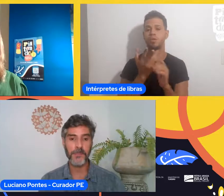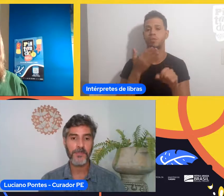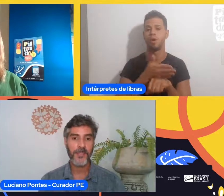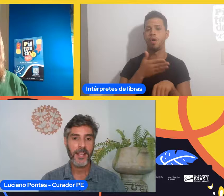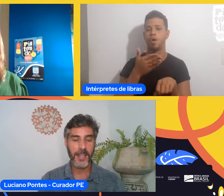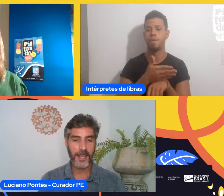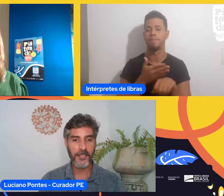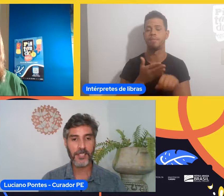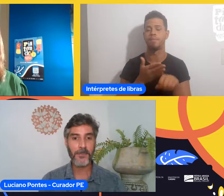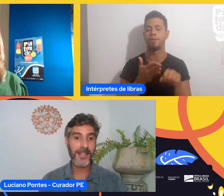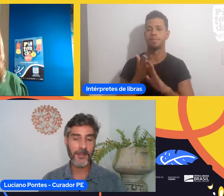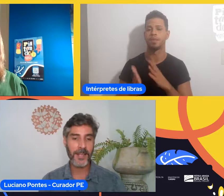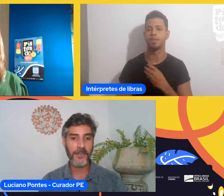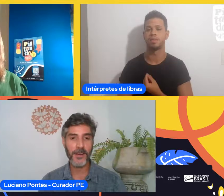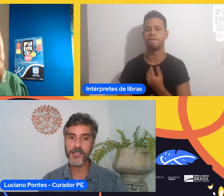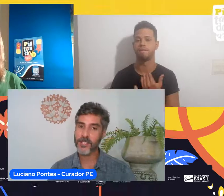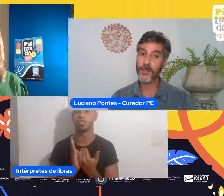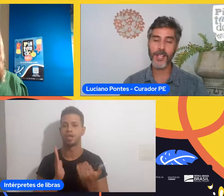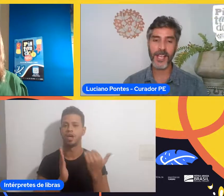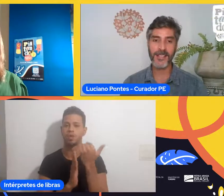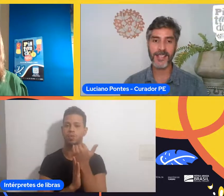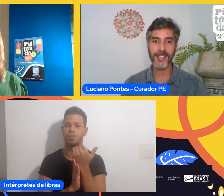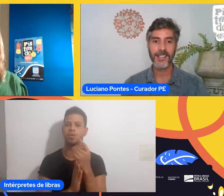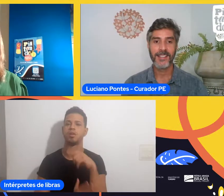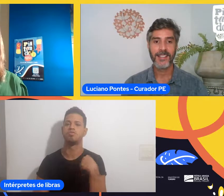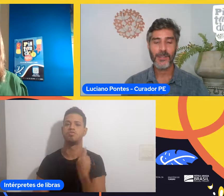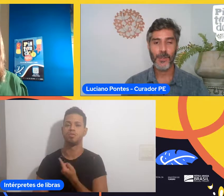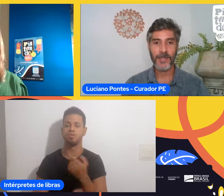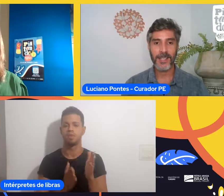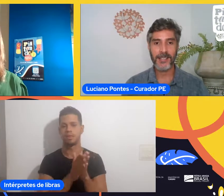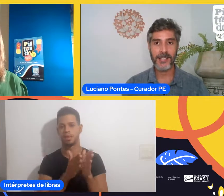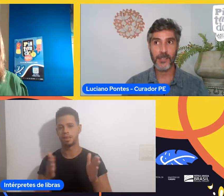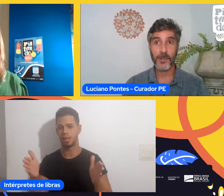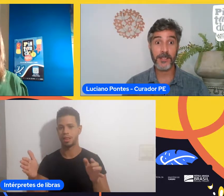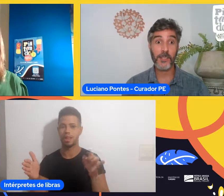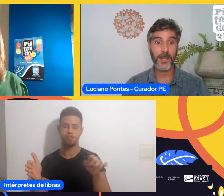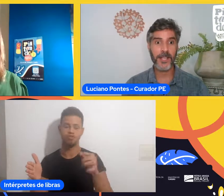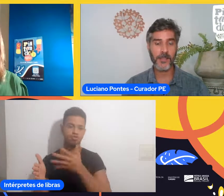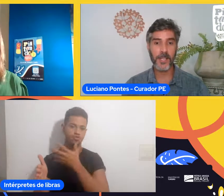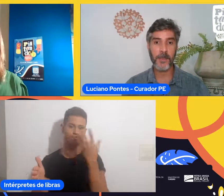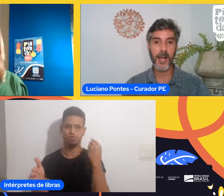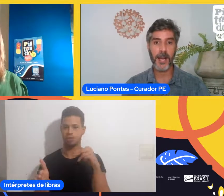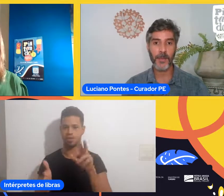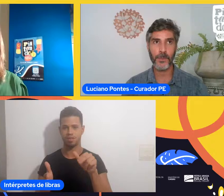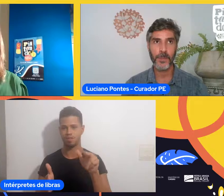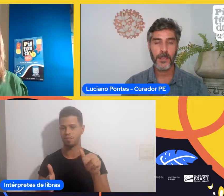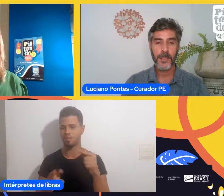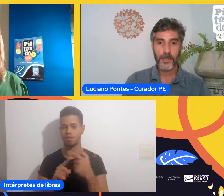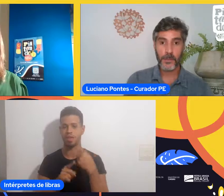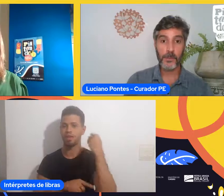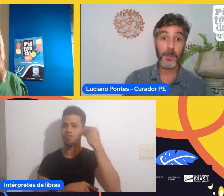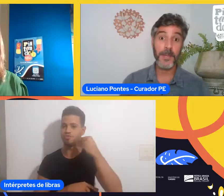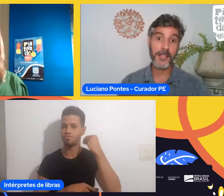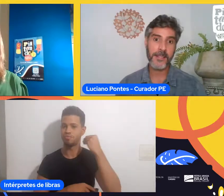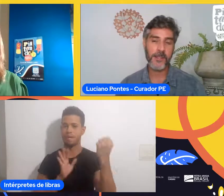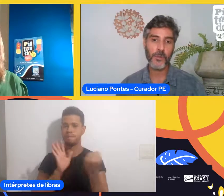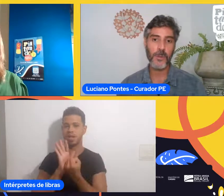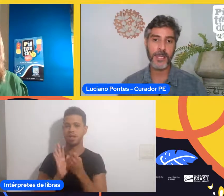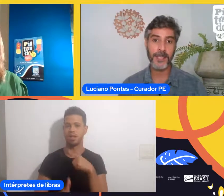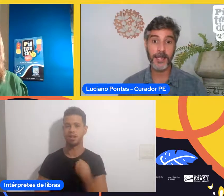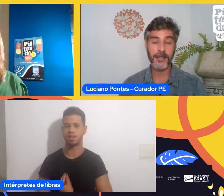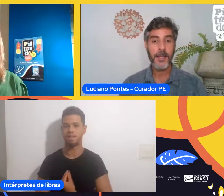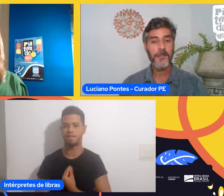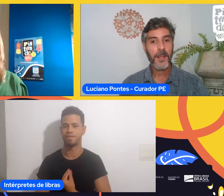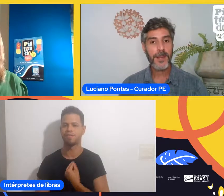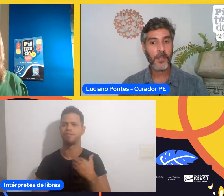vida adulta. A gente passa pela infância, a gente não esquece, né, sobre essas experiências que marcaram nossos primeiros exercícios